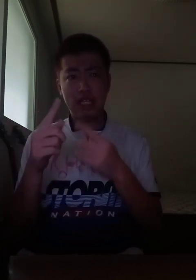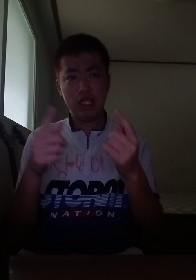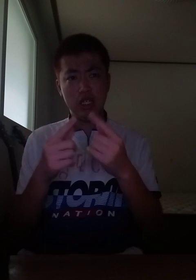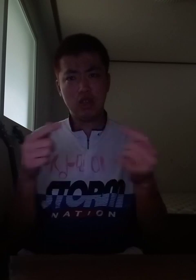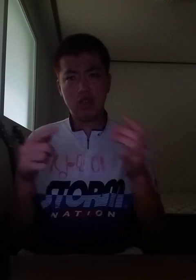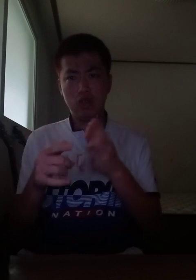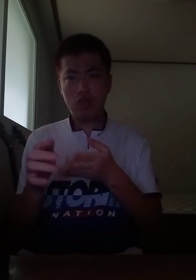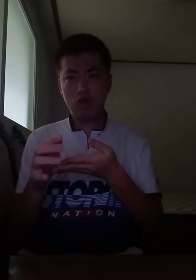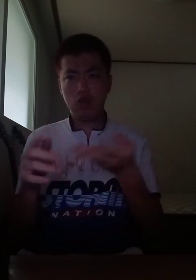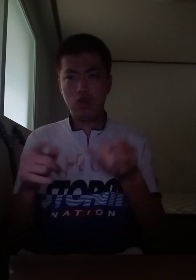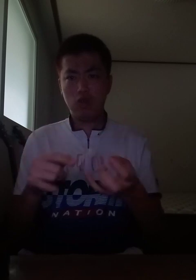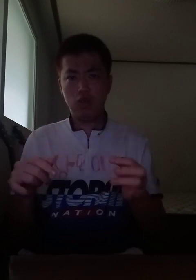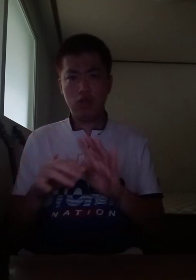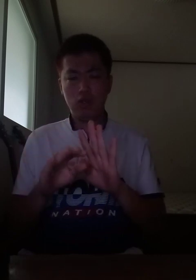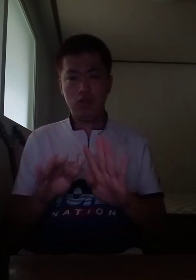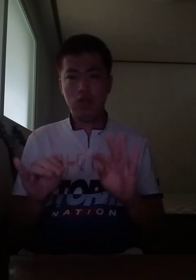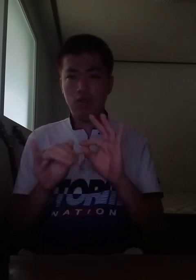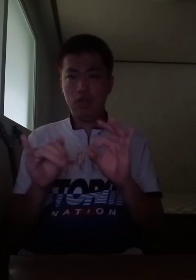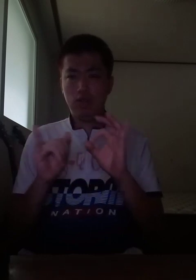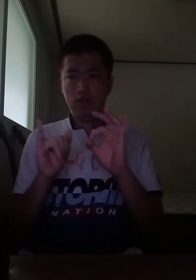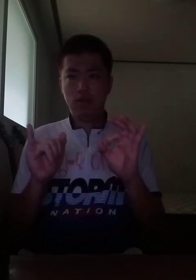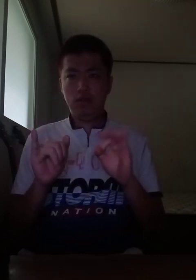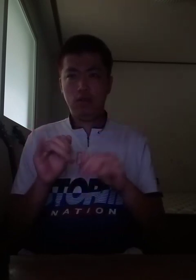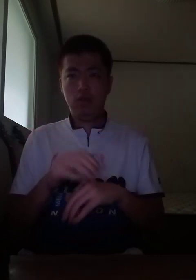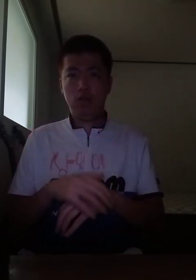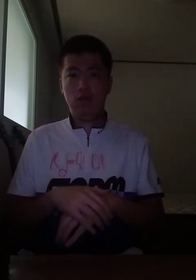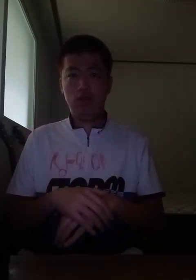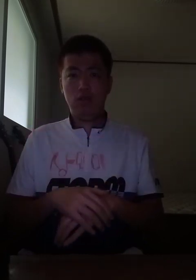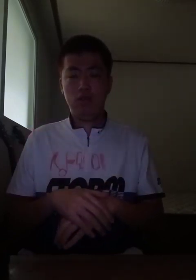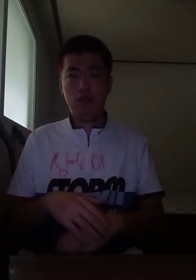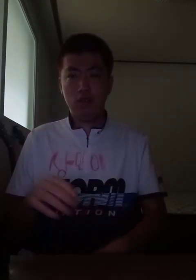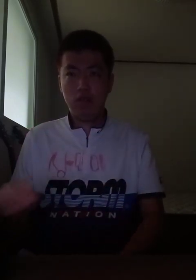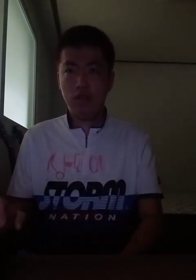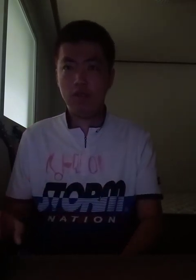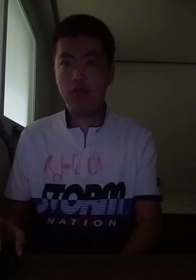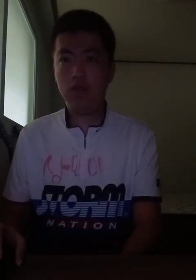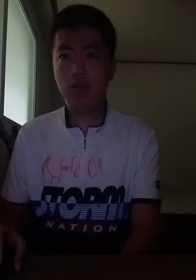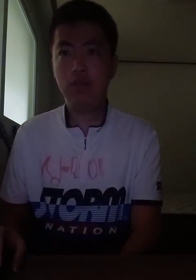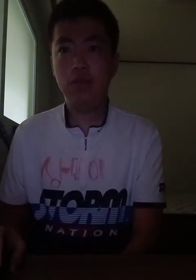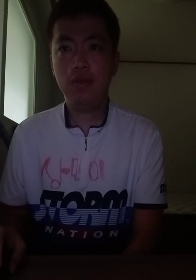등 근본 대책이 필요하다는 지적도 있습니다. YTN 한동우입니다.